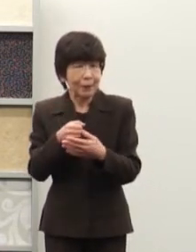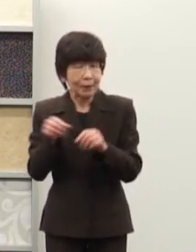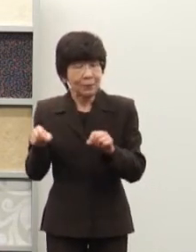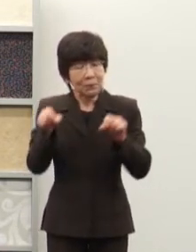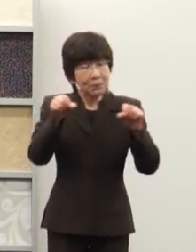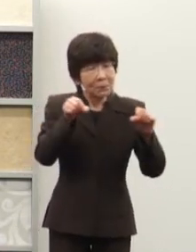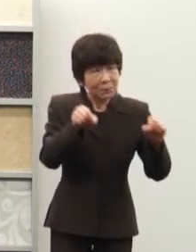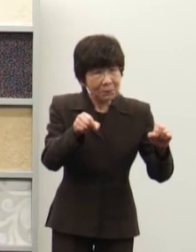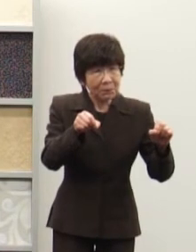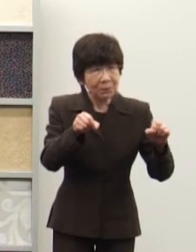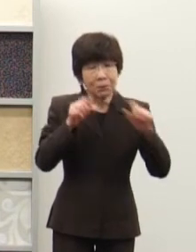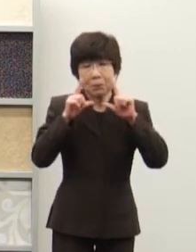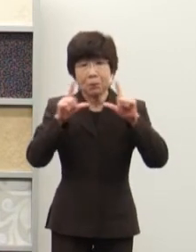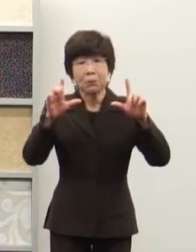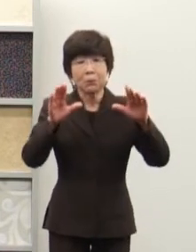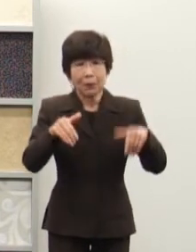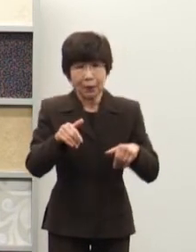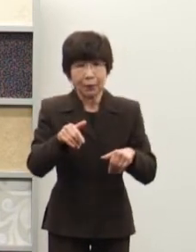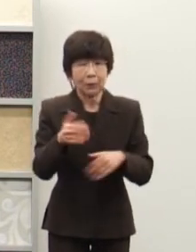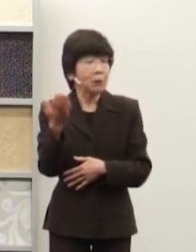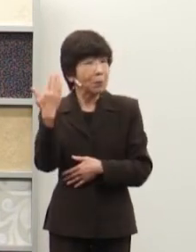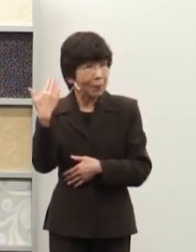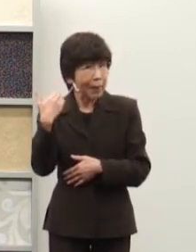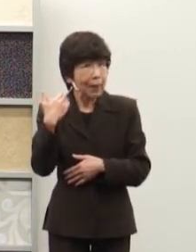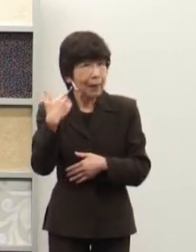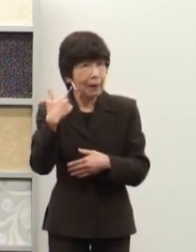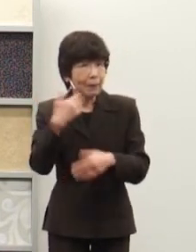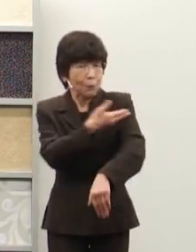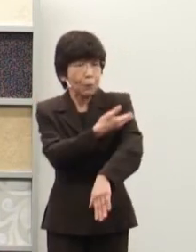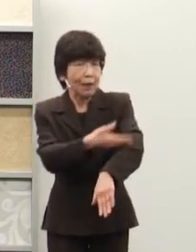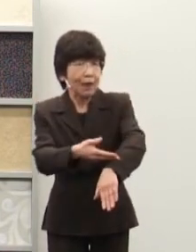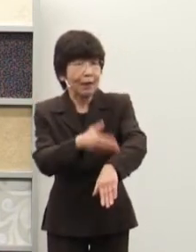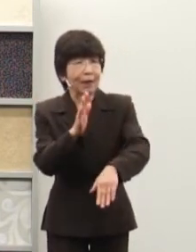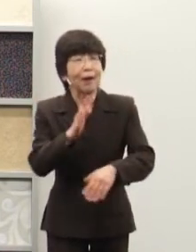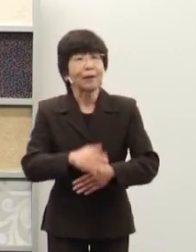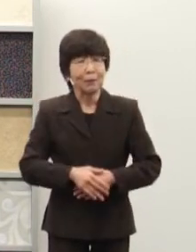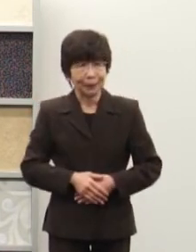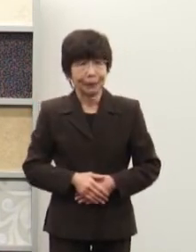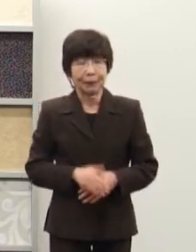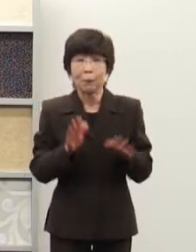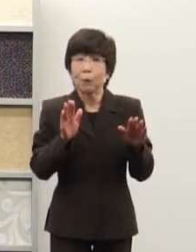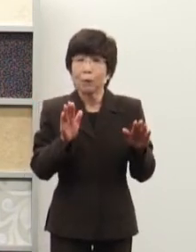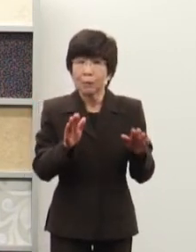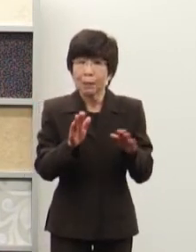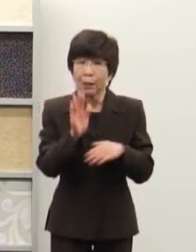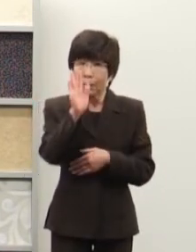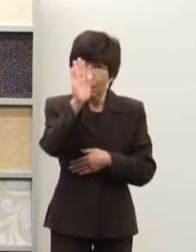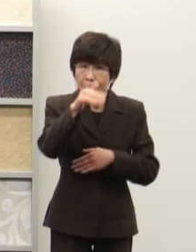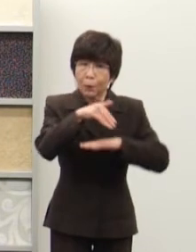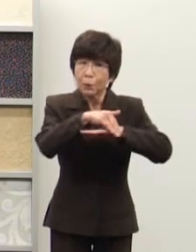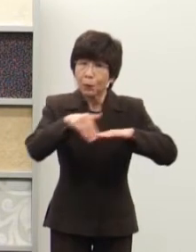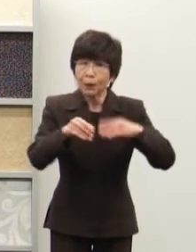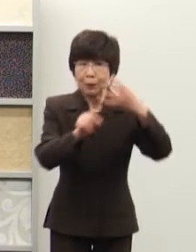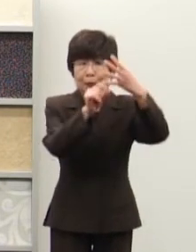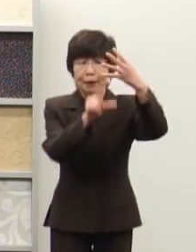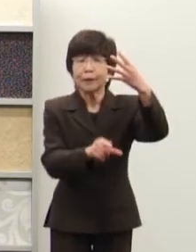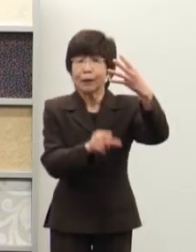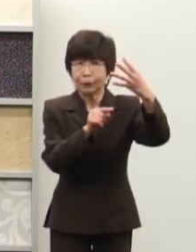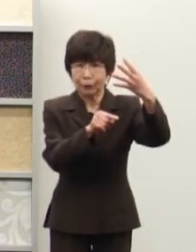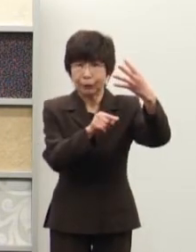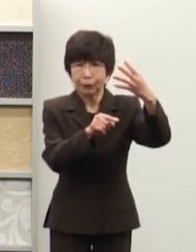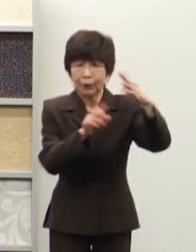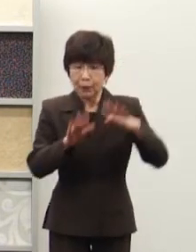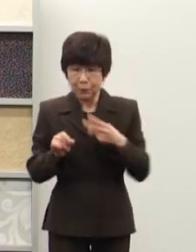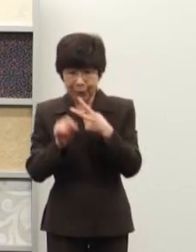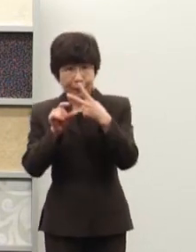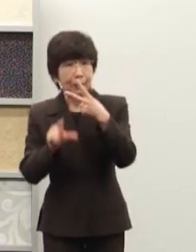を、実行委員会の方に言ってたと思うんですが、もう実際に2ヶ月、今年の春についても切ってる状況なんですが、これ